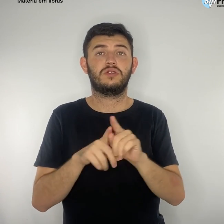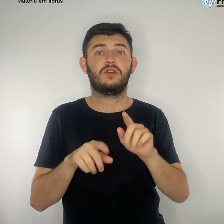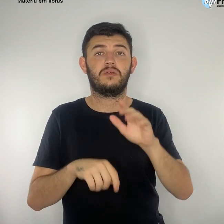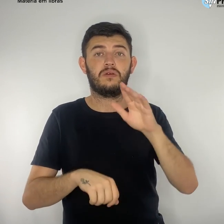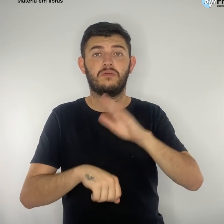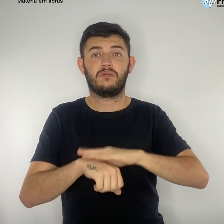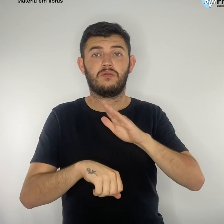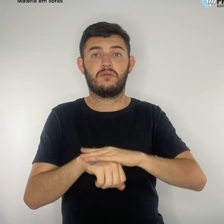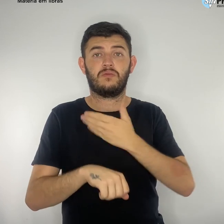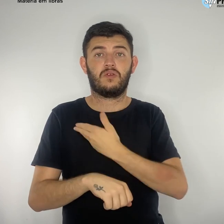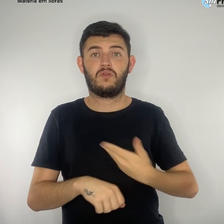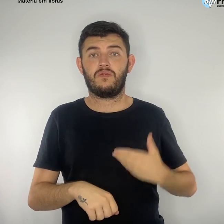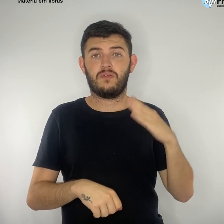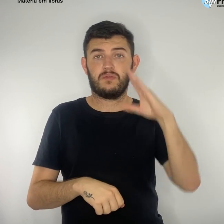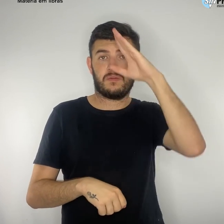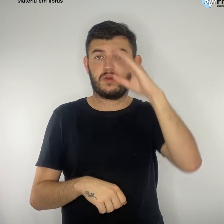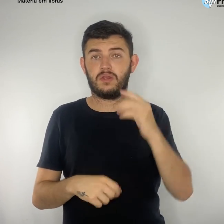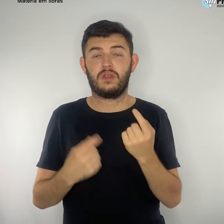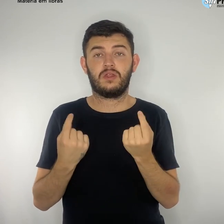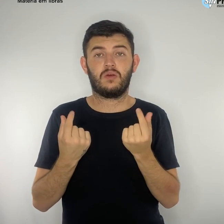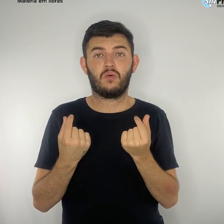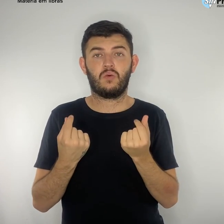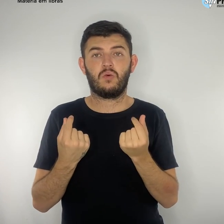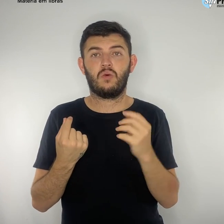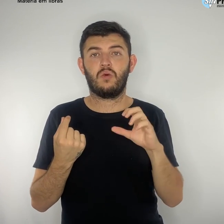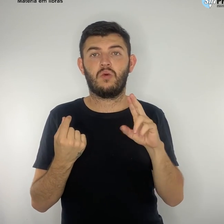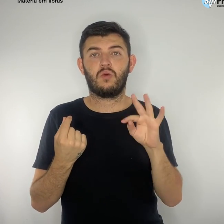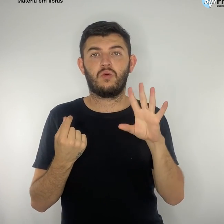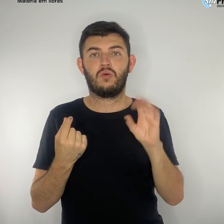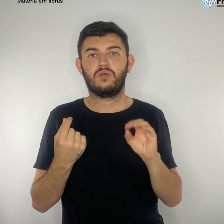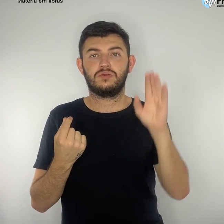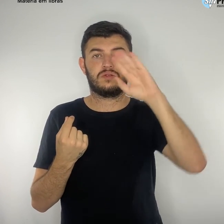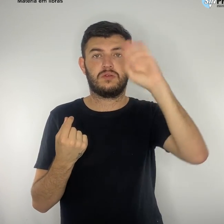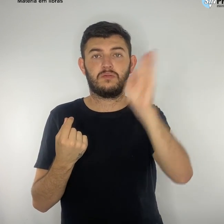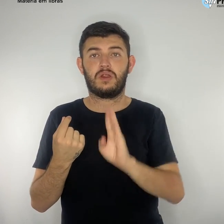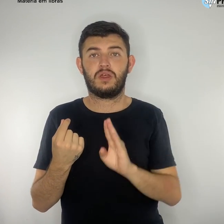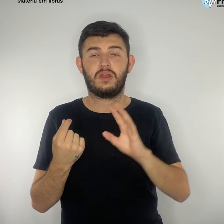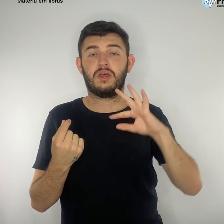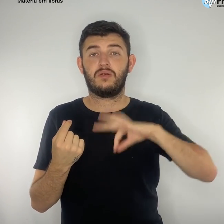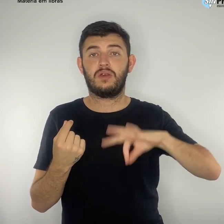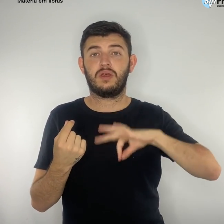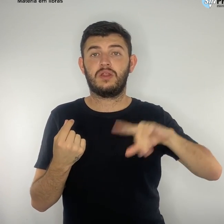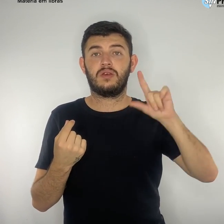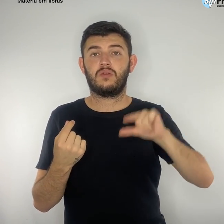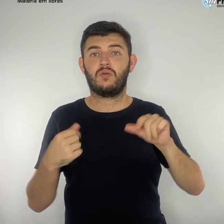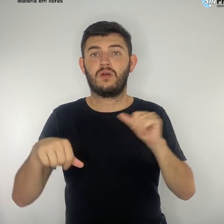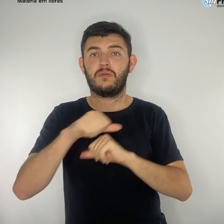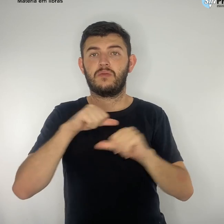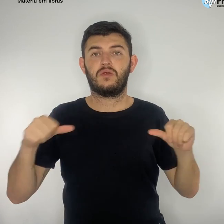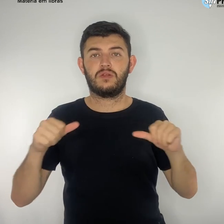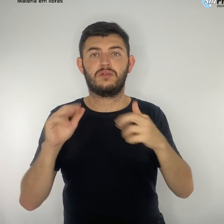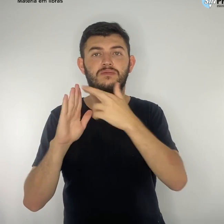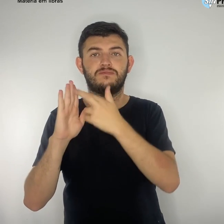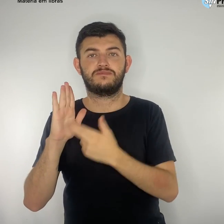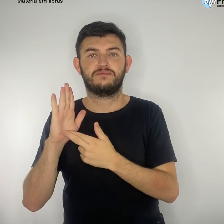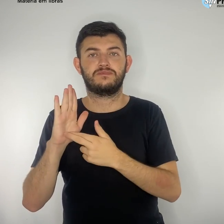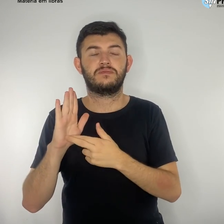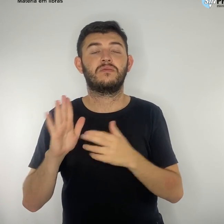o custo para o bolso do brasileiro de baixa renda, com a mudança da regra promovida pelo ministro